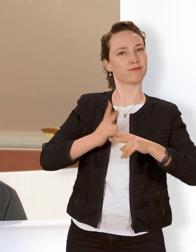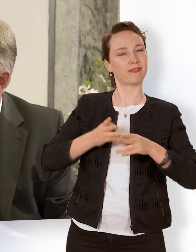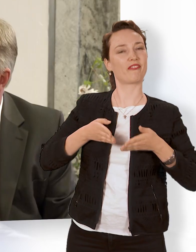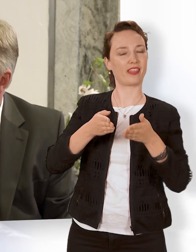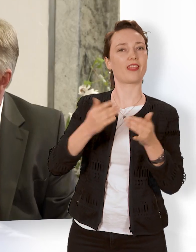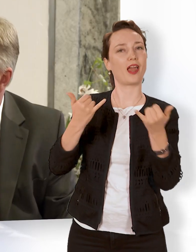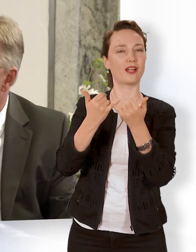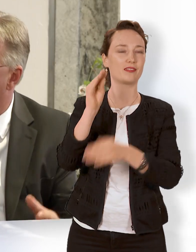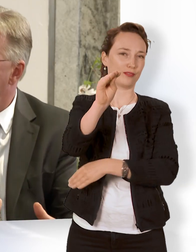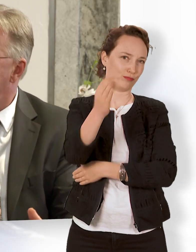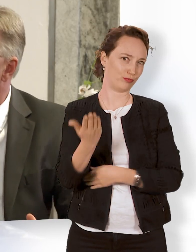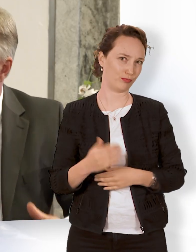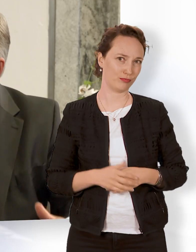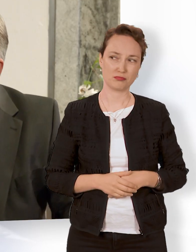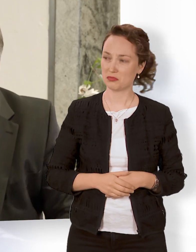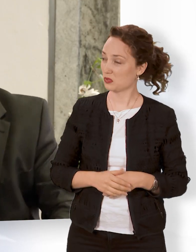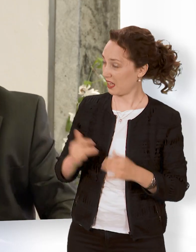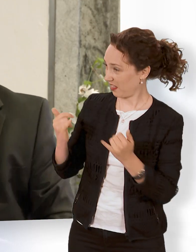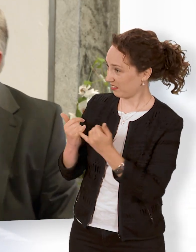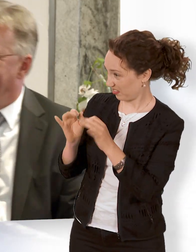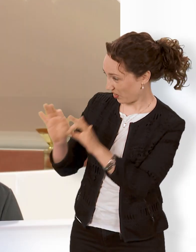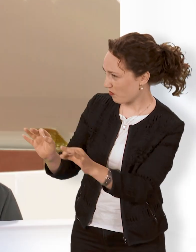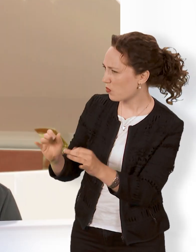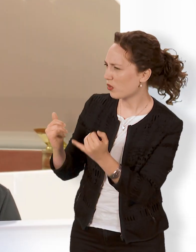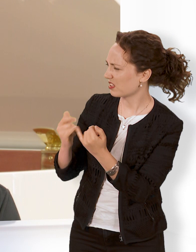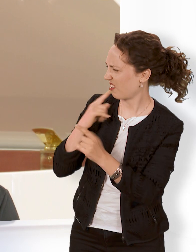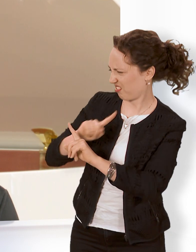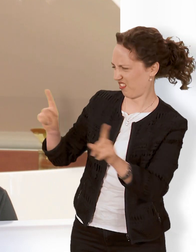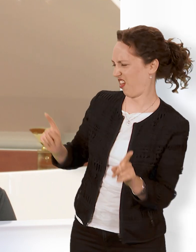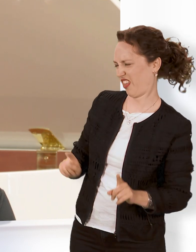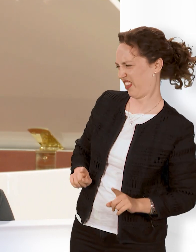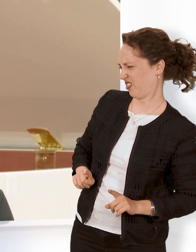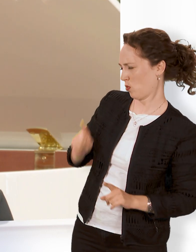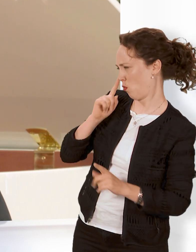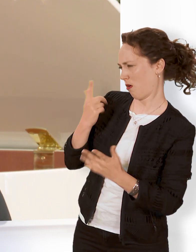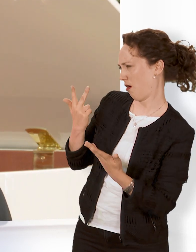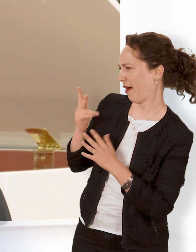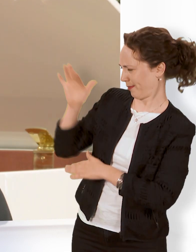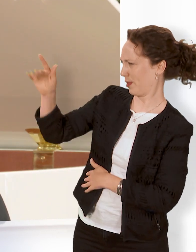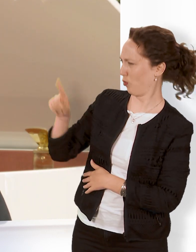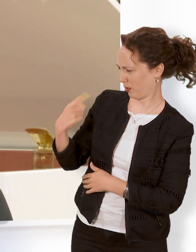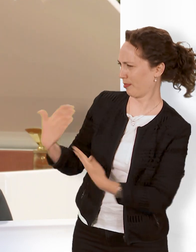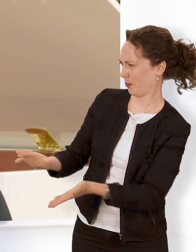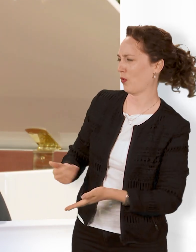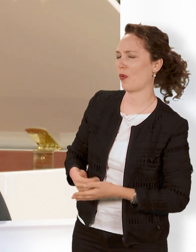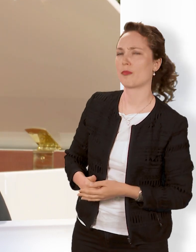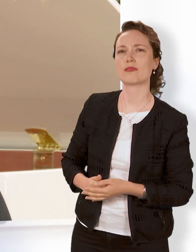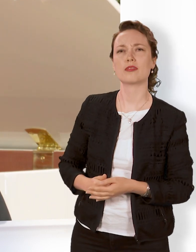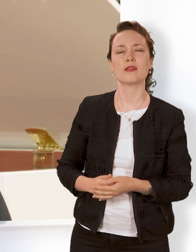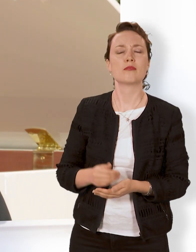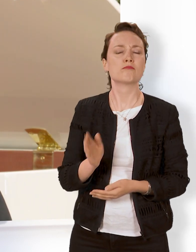Eltern gegangen. Also, und die wollten das oder haben die gesagt, nö, nur für 8 Millionen? Nee, die